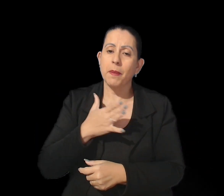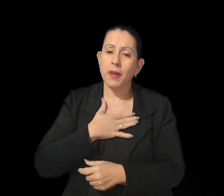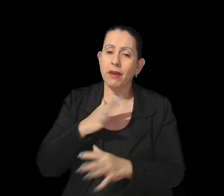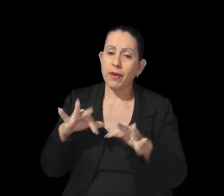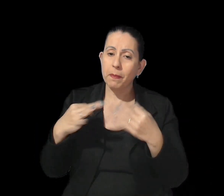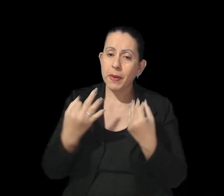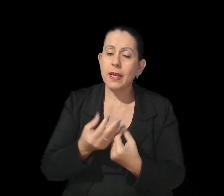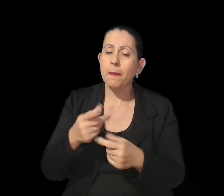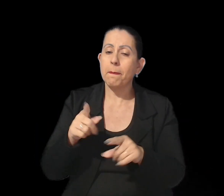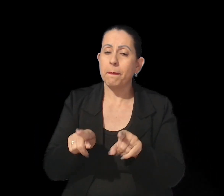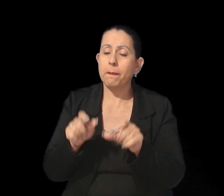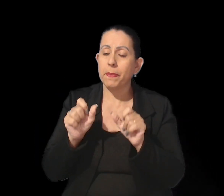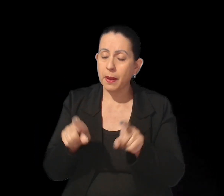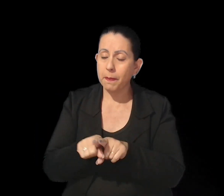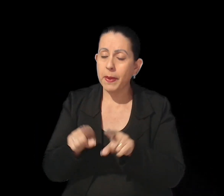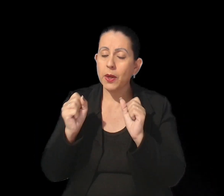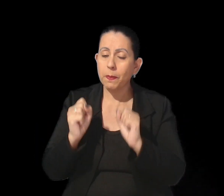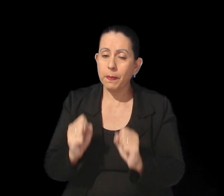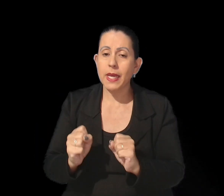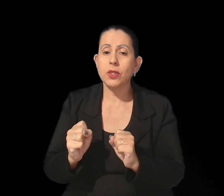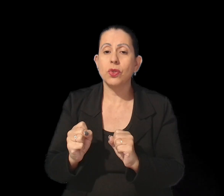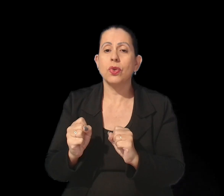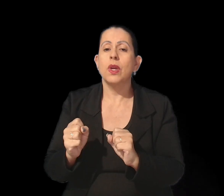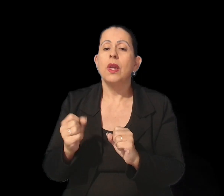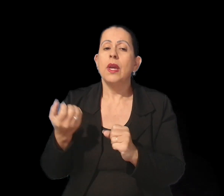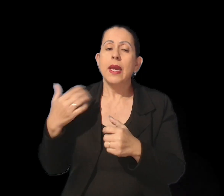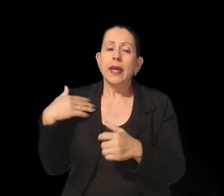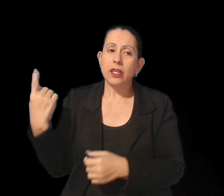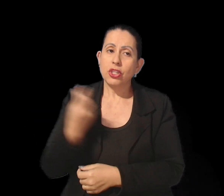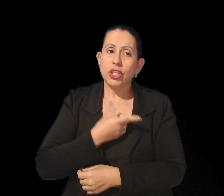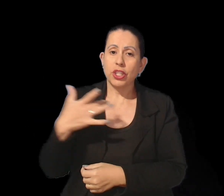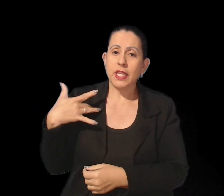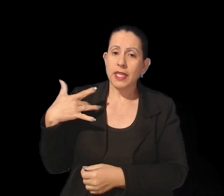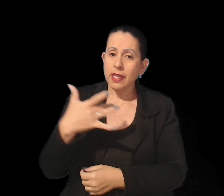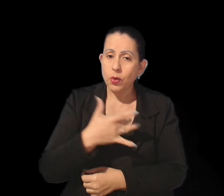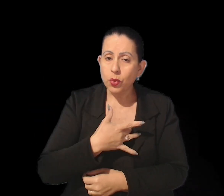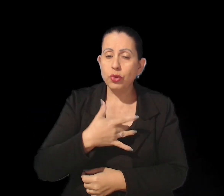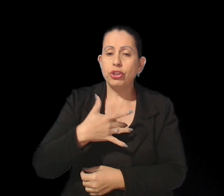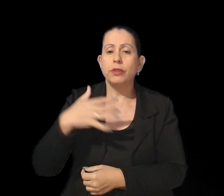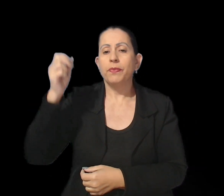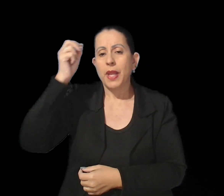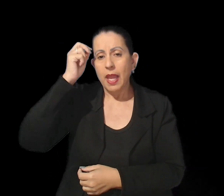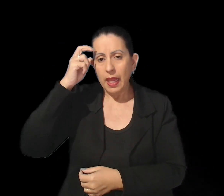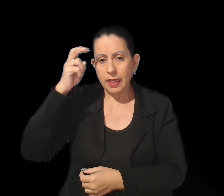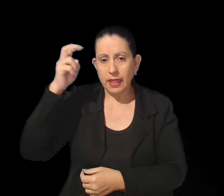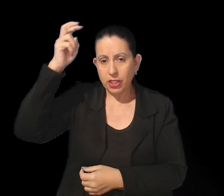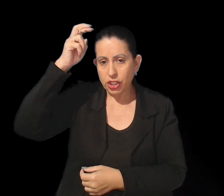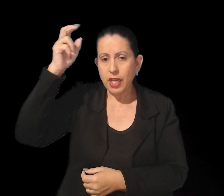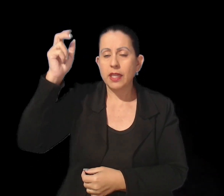minha família, também eu peço que a gente tenha saúde,